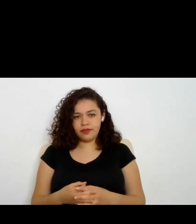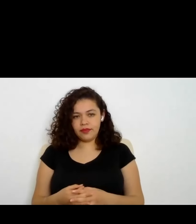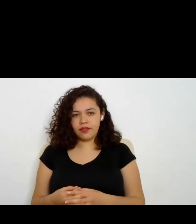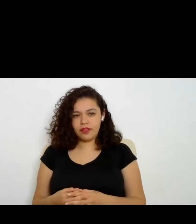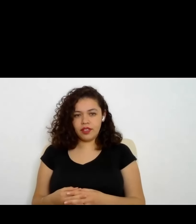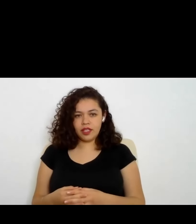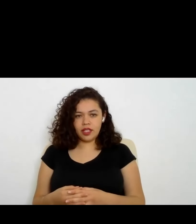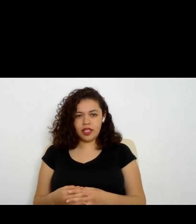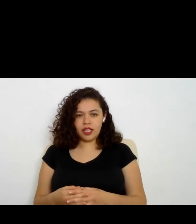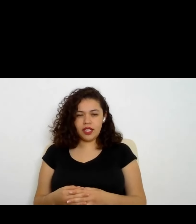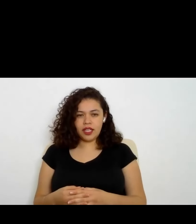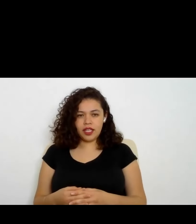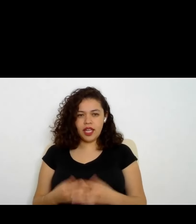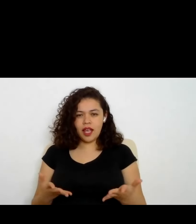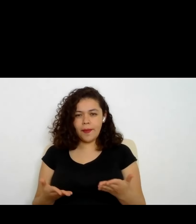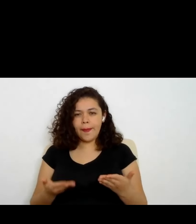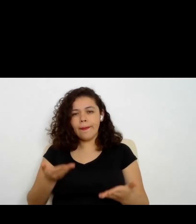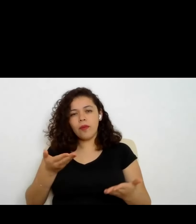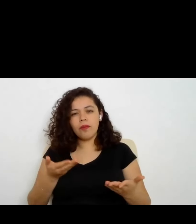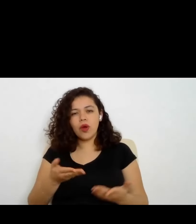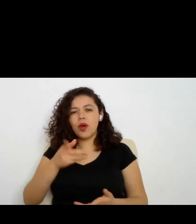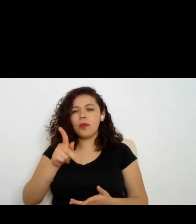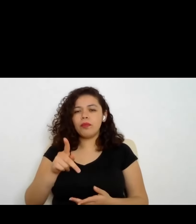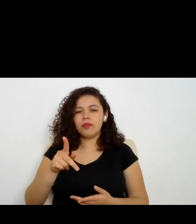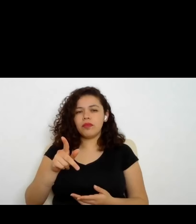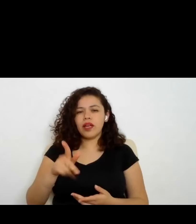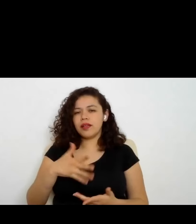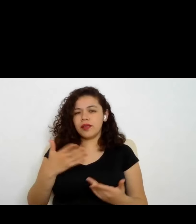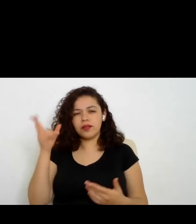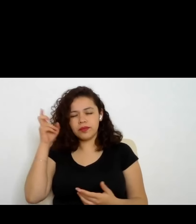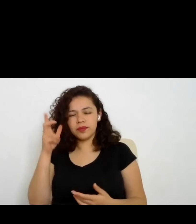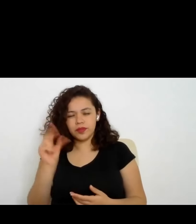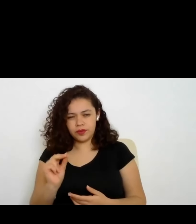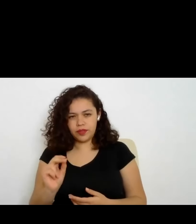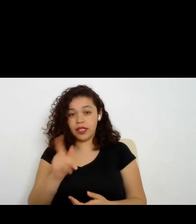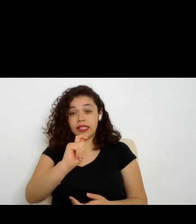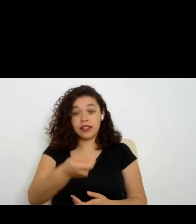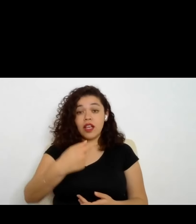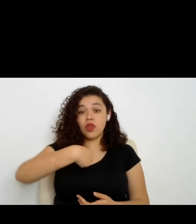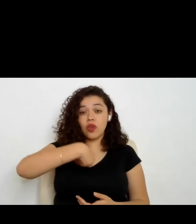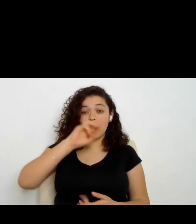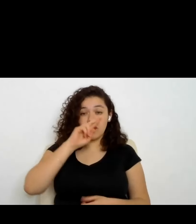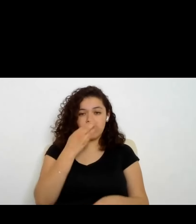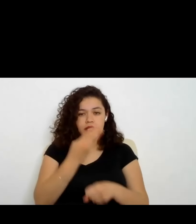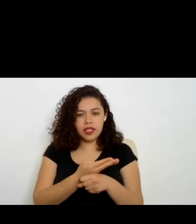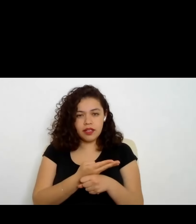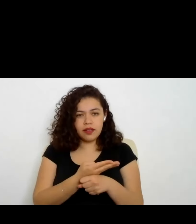proporcionalidad. Este principio a lo que se refiere es a que yo como responsable no puedo de